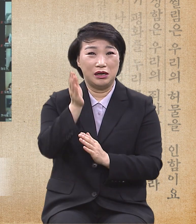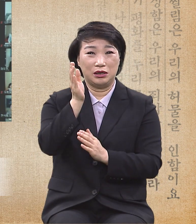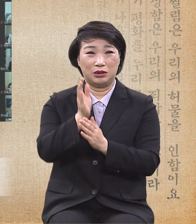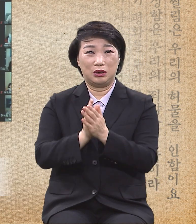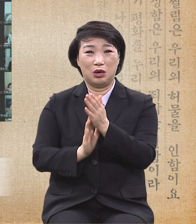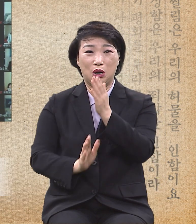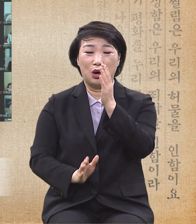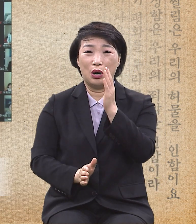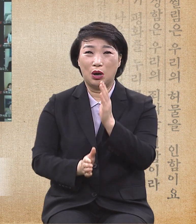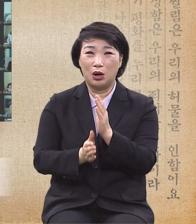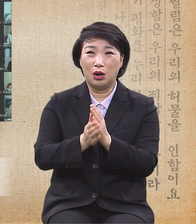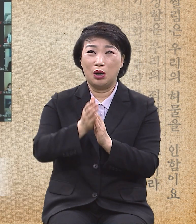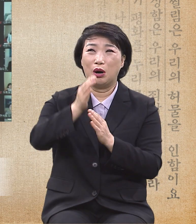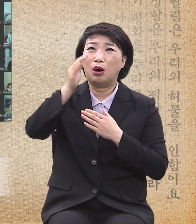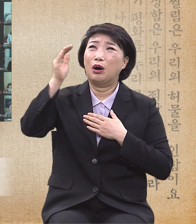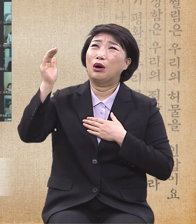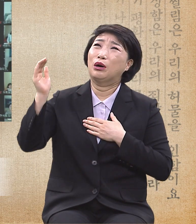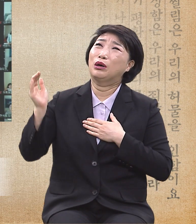드릴